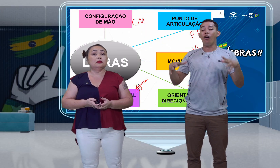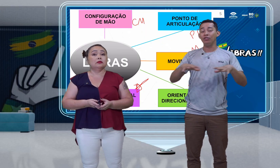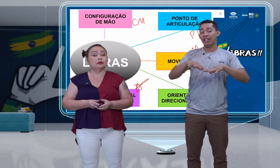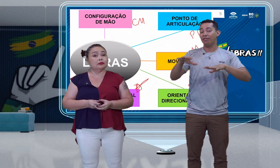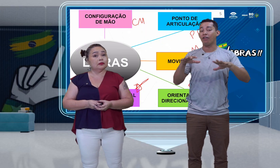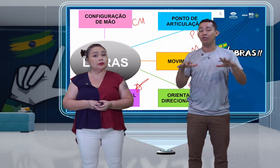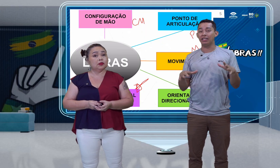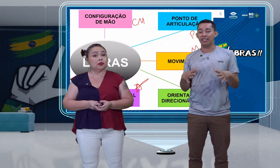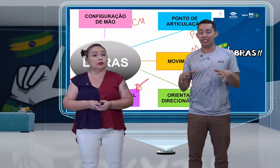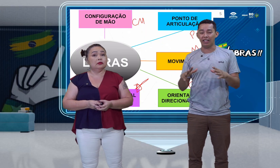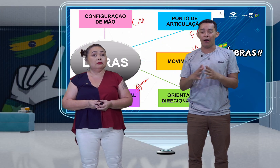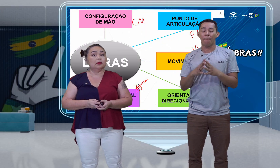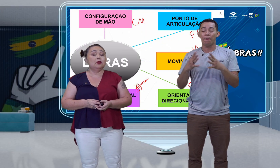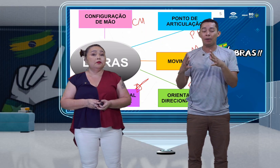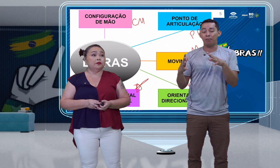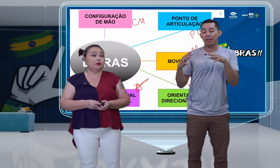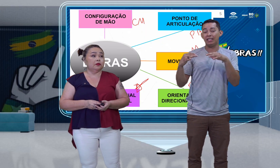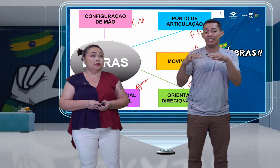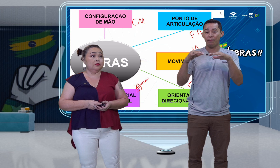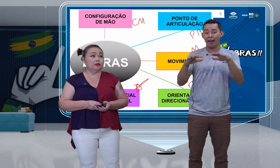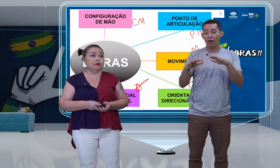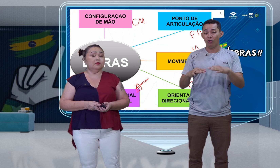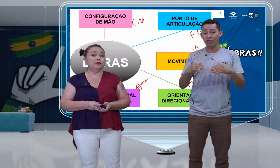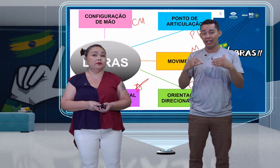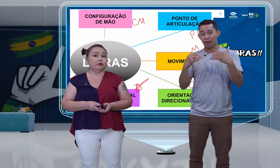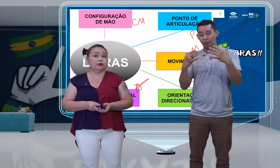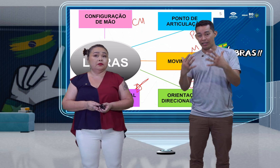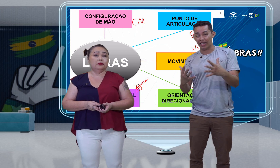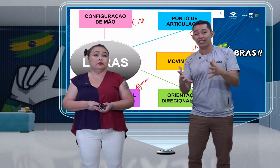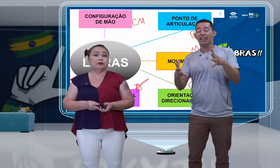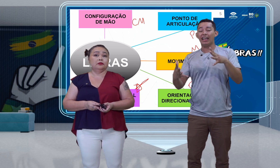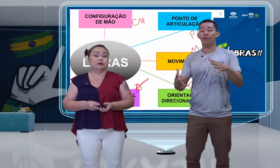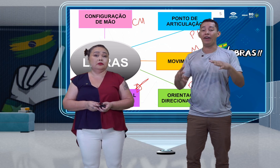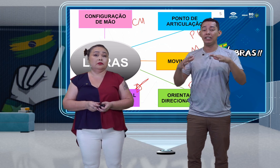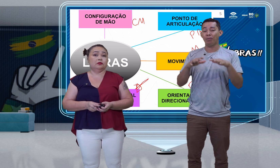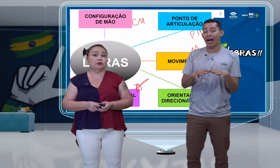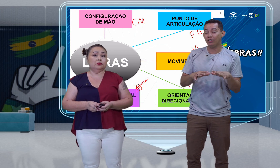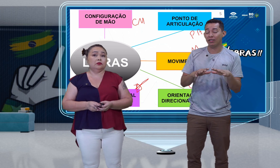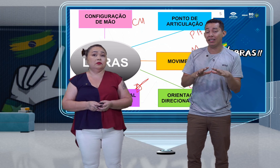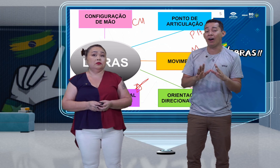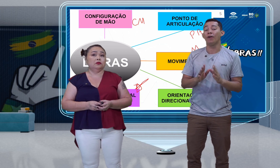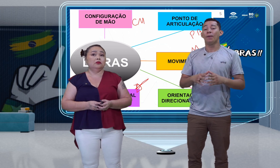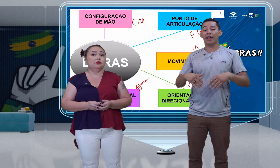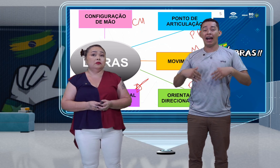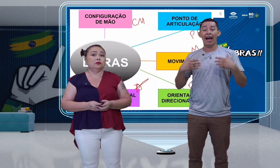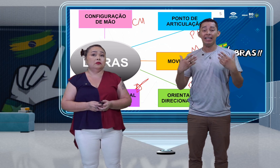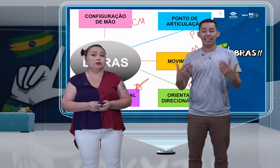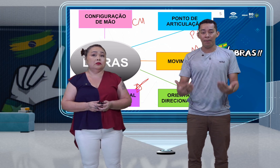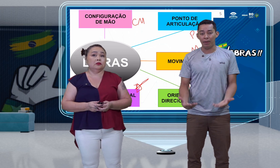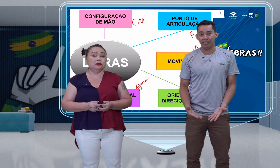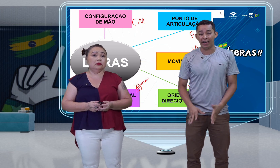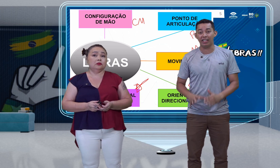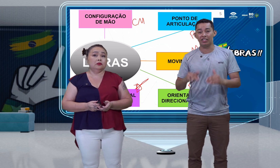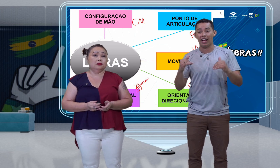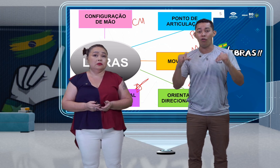Aonde é que vai acontecer esse sinal? Então eu preciso saber aonde ele acontece, que ele faz parte do sinal. Porque a depender de aonde